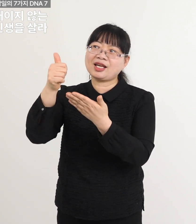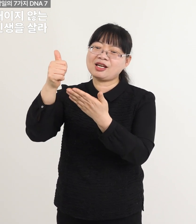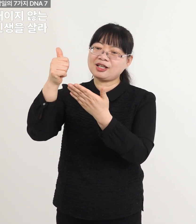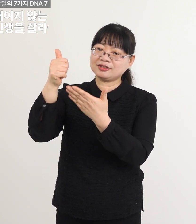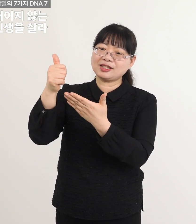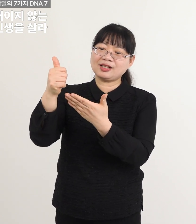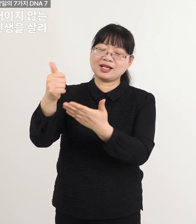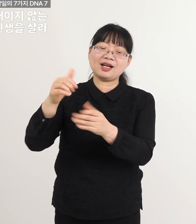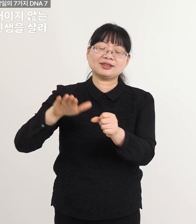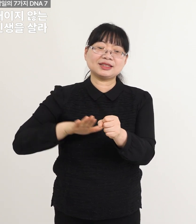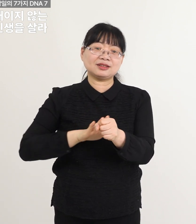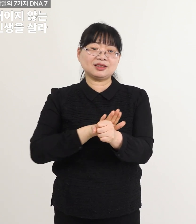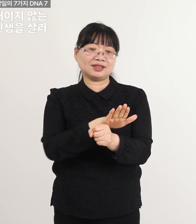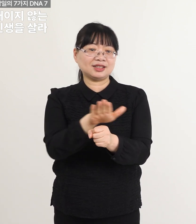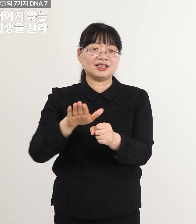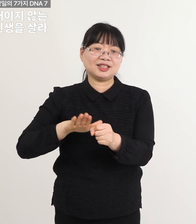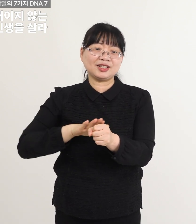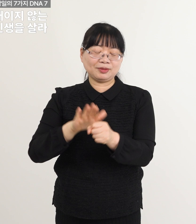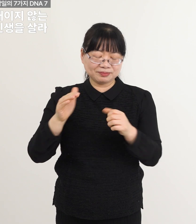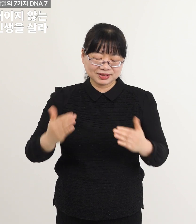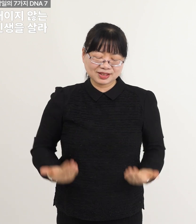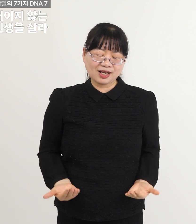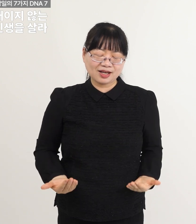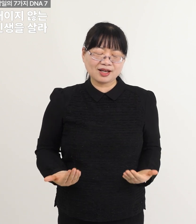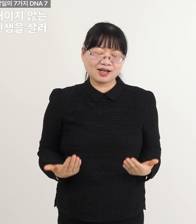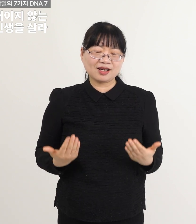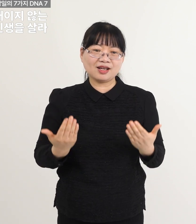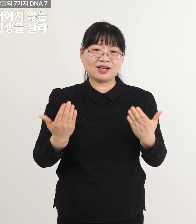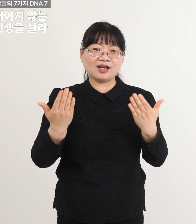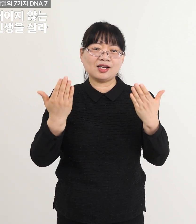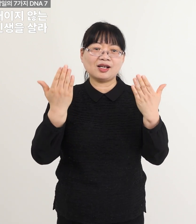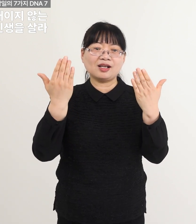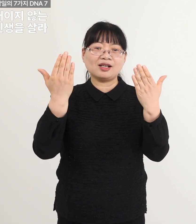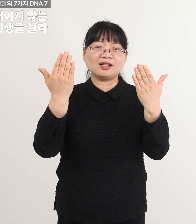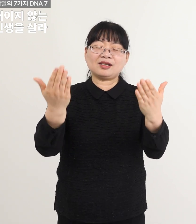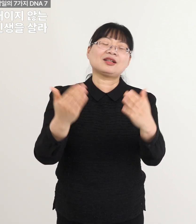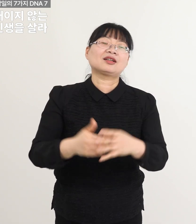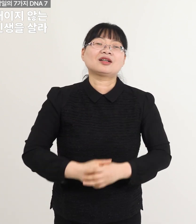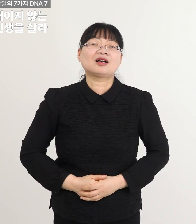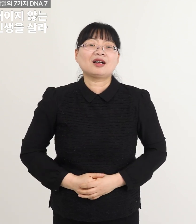주께 사랑 드립니다.